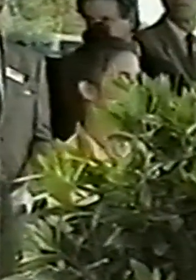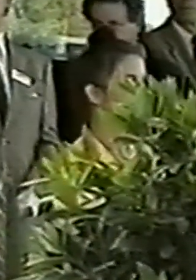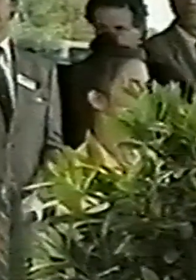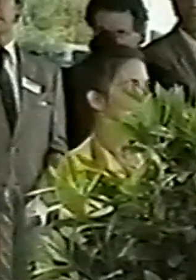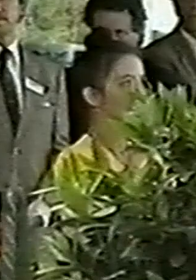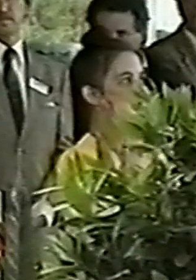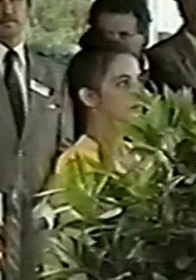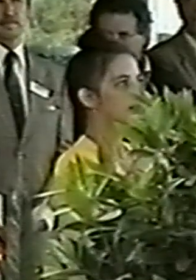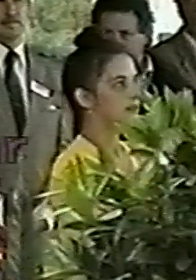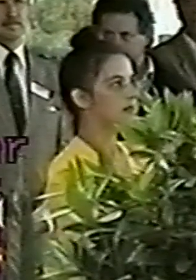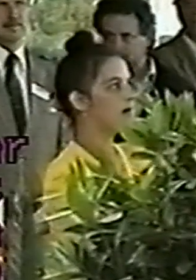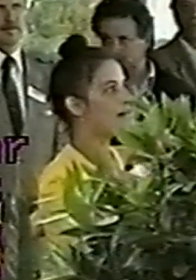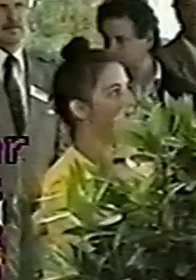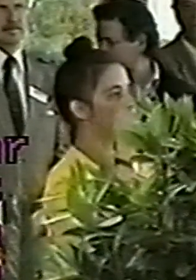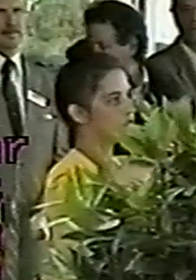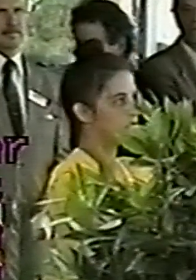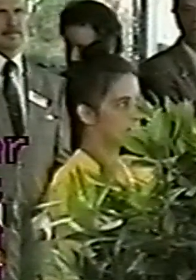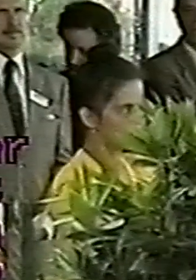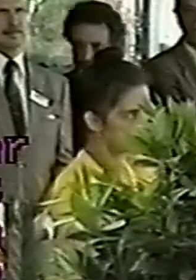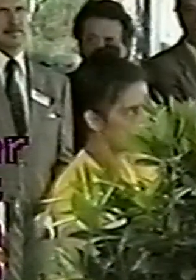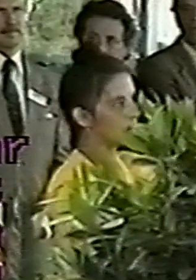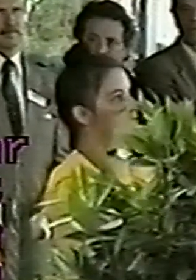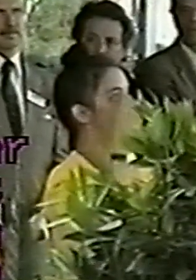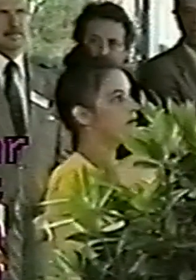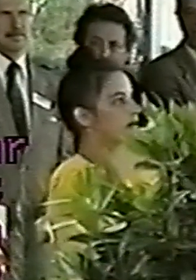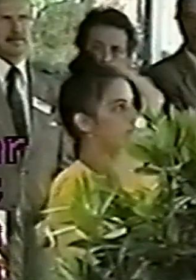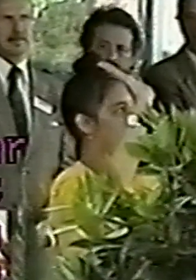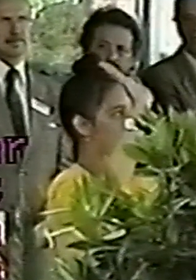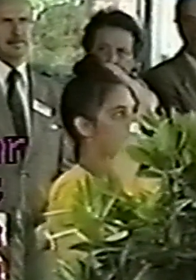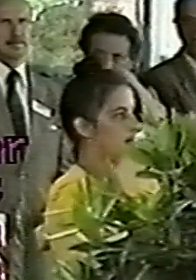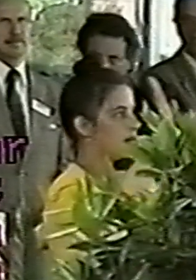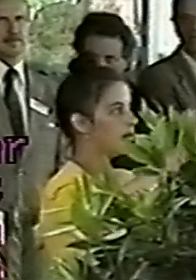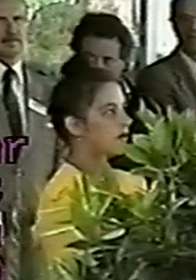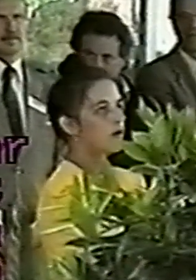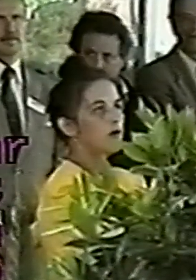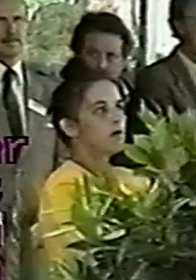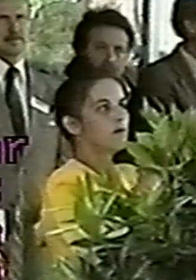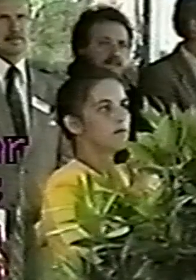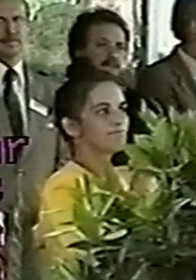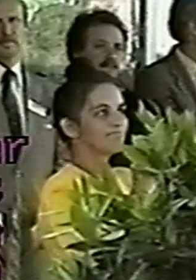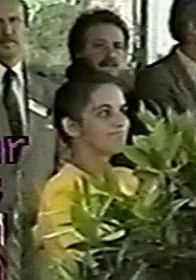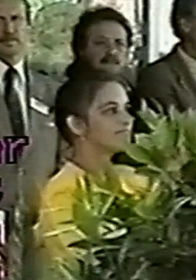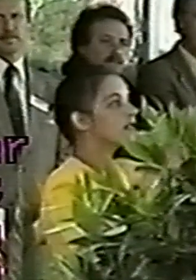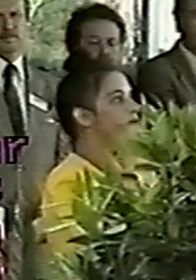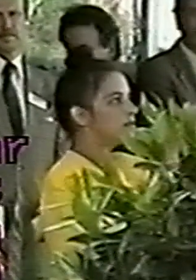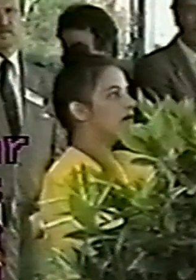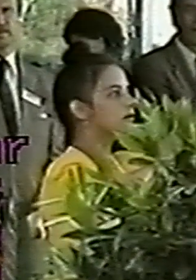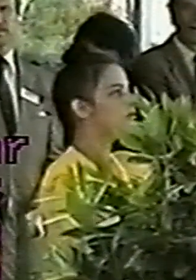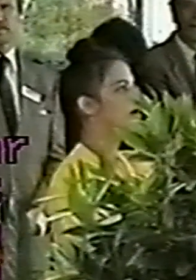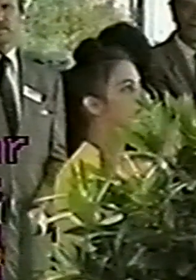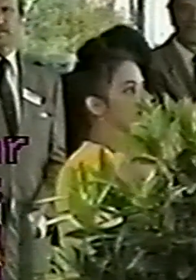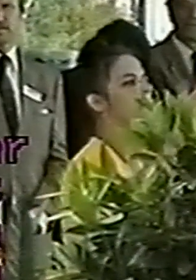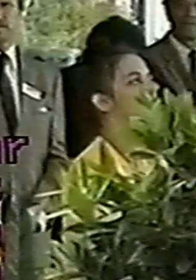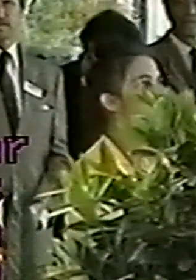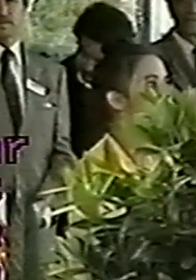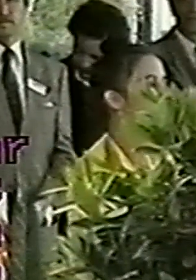Monsieur le Président, messieurs les directeurs, monsieur le député, ce qui est de formidable ici à Val-Exer, c'est